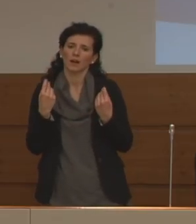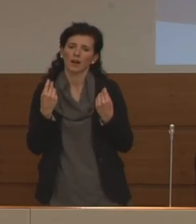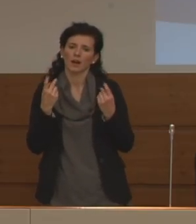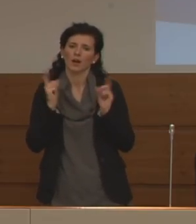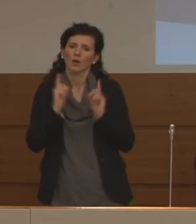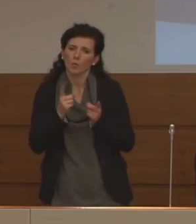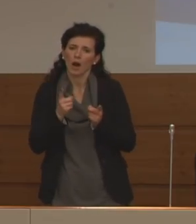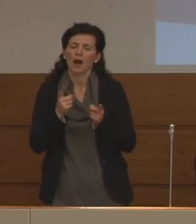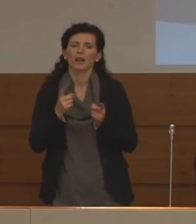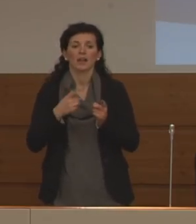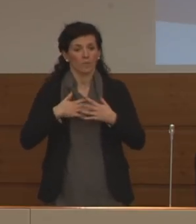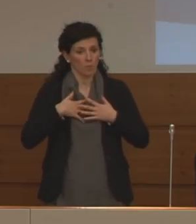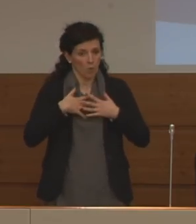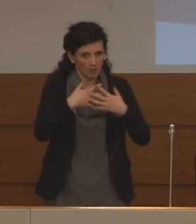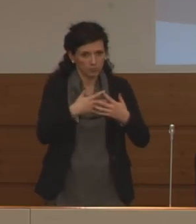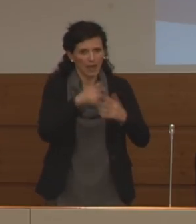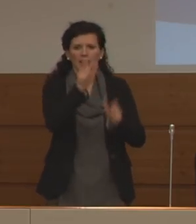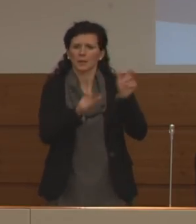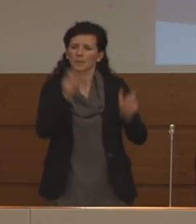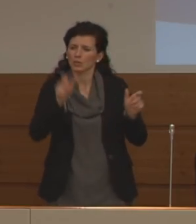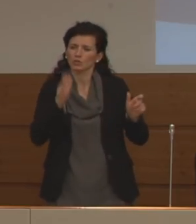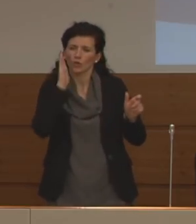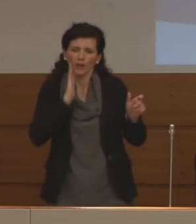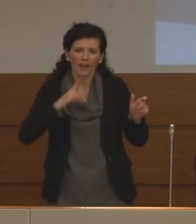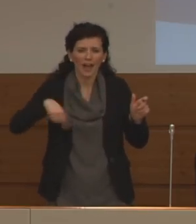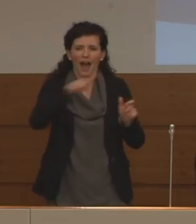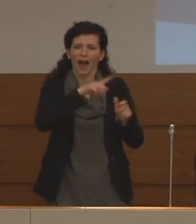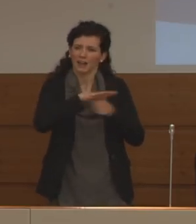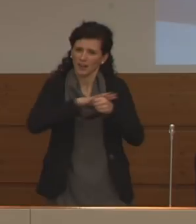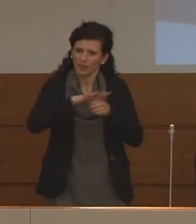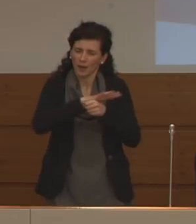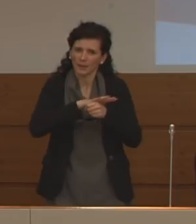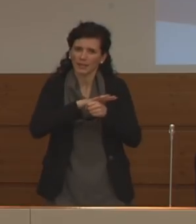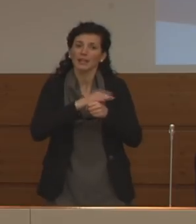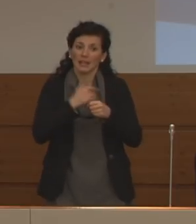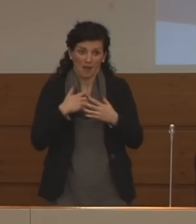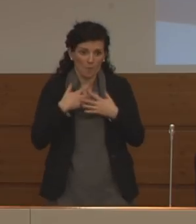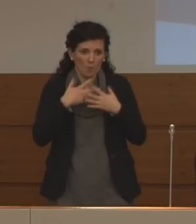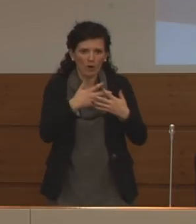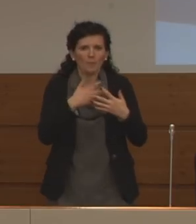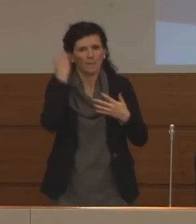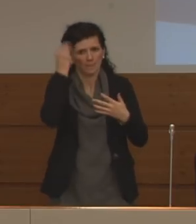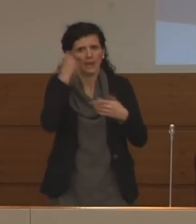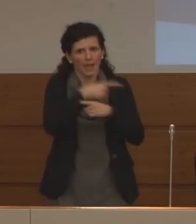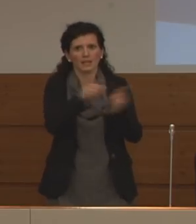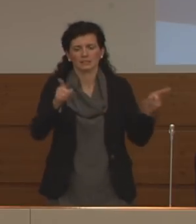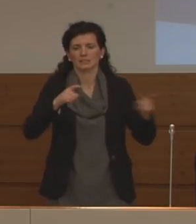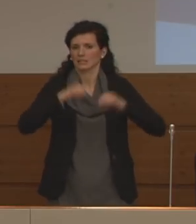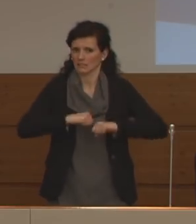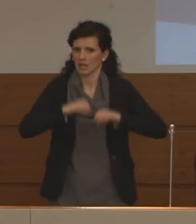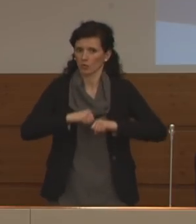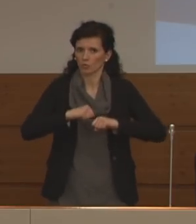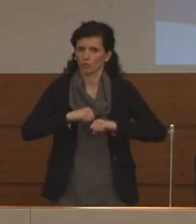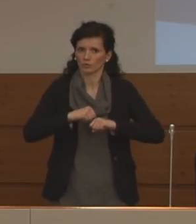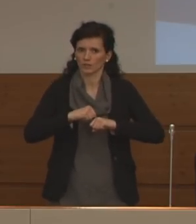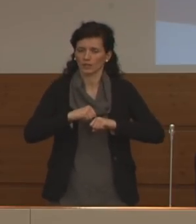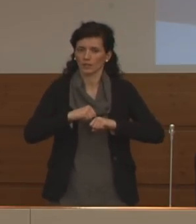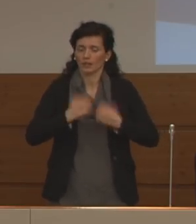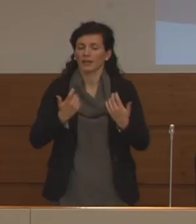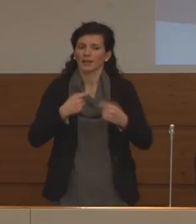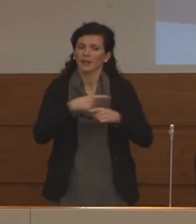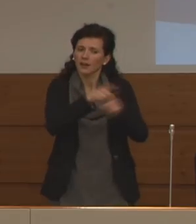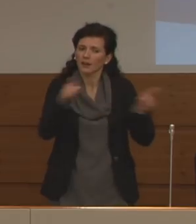propri cari vuol dire anche pensare alla loro salute o soprattutto pensare alla loro salute